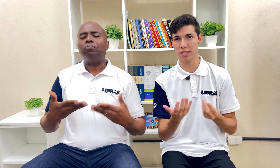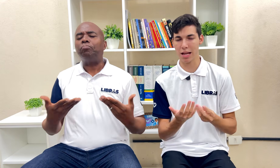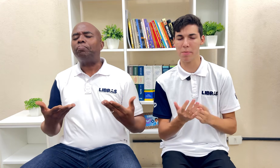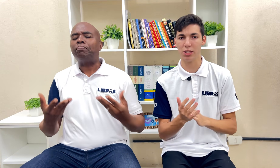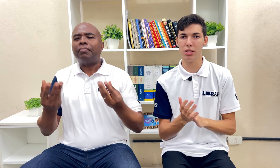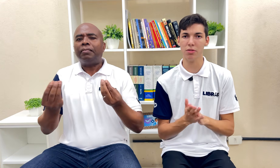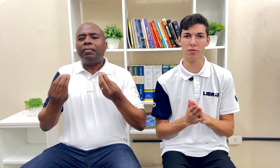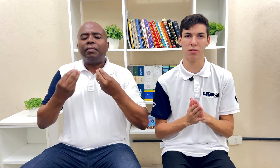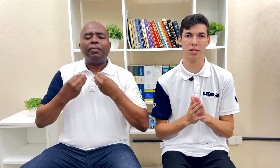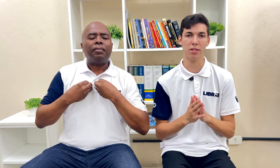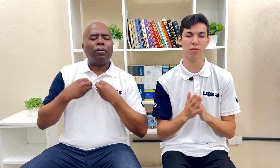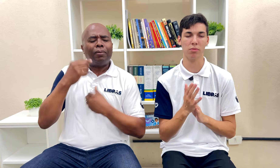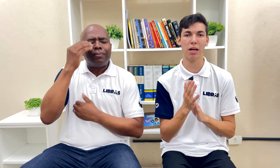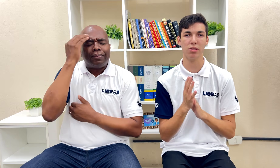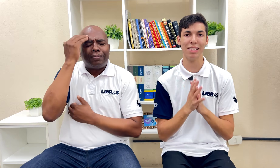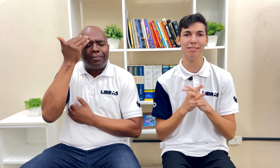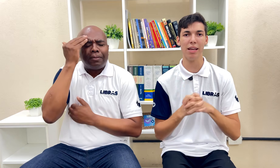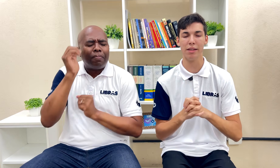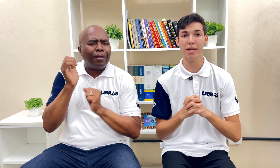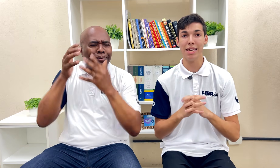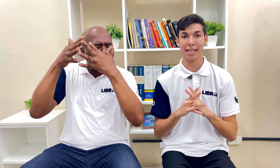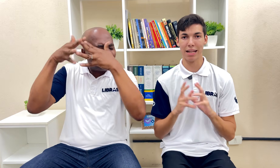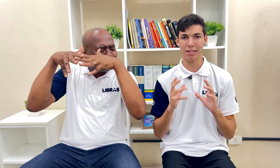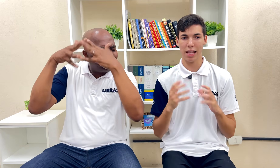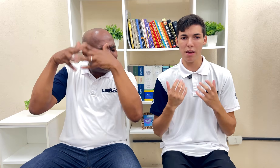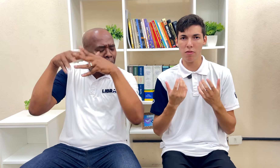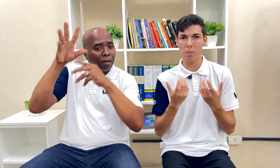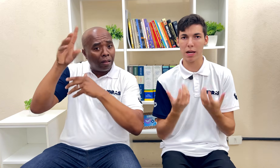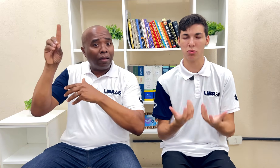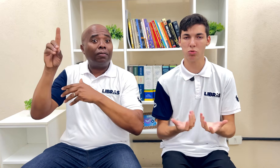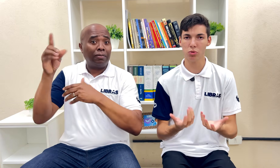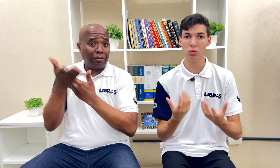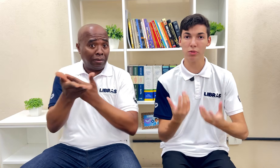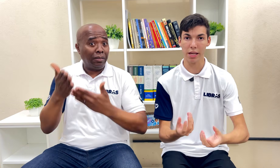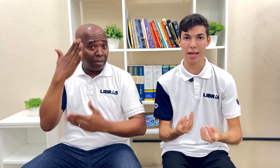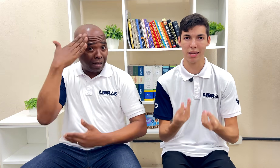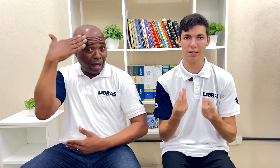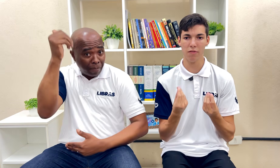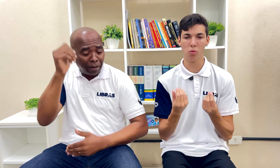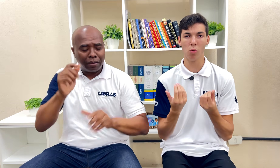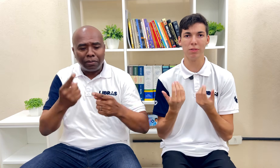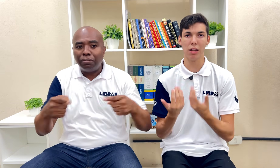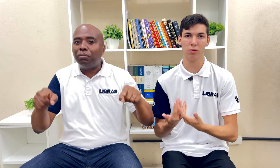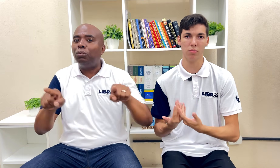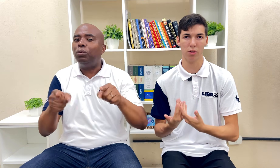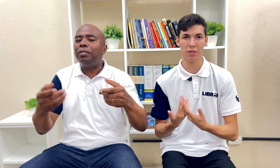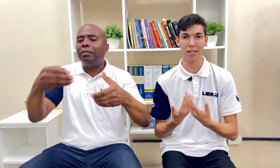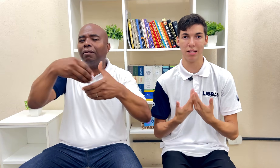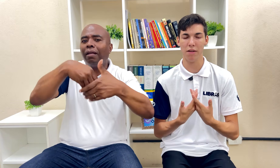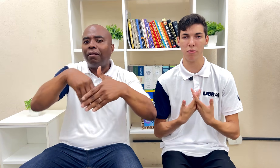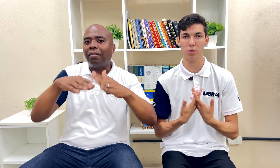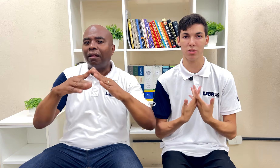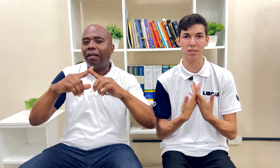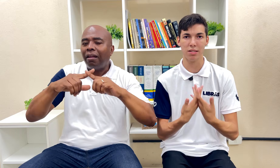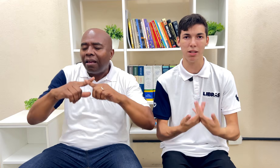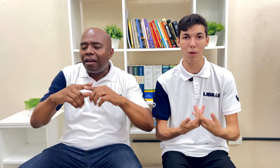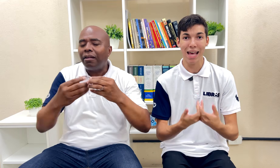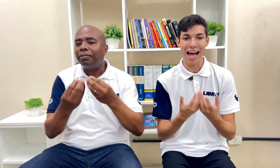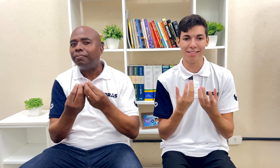sabem disso, vocês voluntários já entendem que elas levam para surdos o quê? Elas levam contato com Deus, elas levam e nos ensinam a